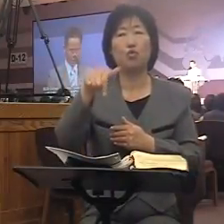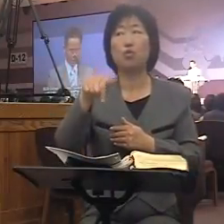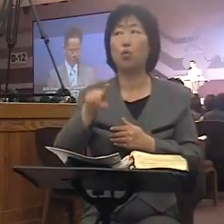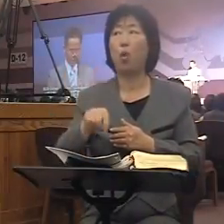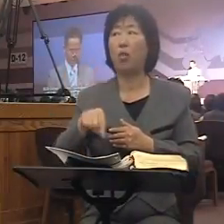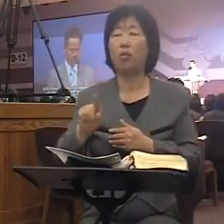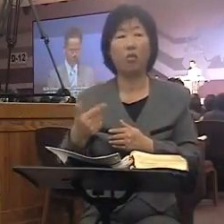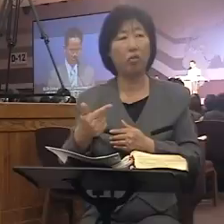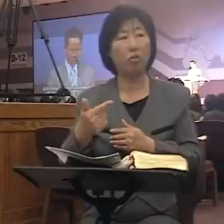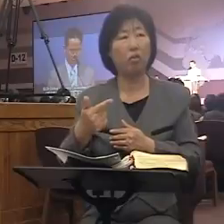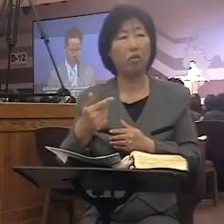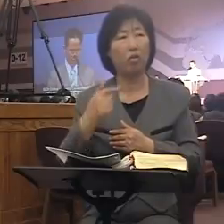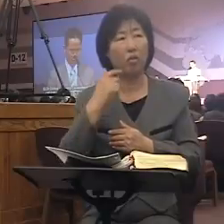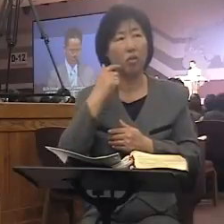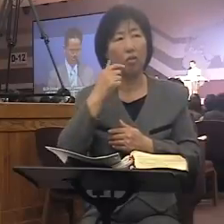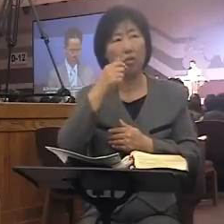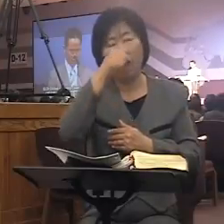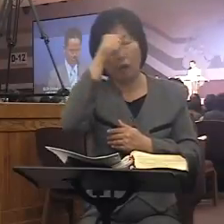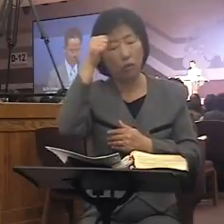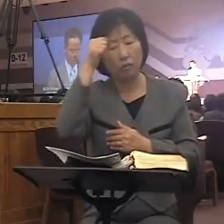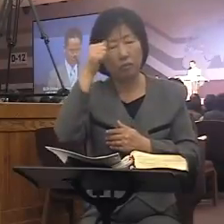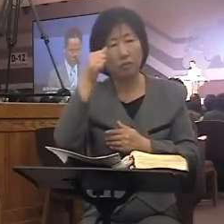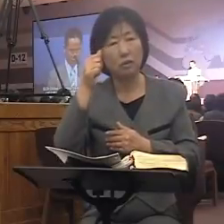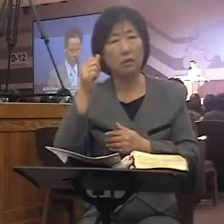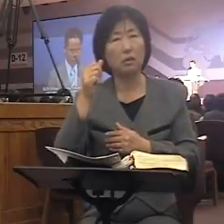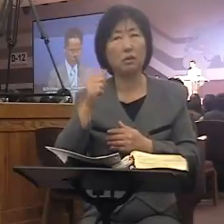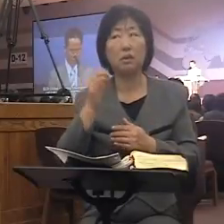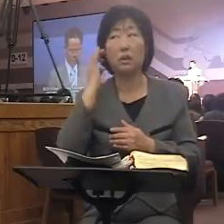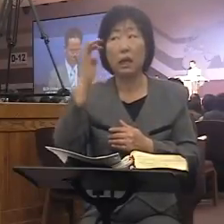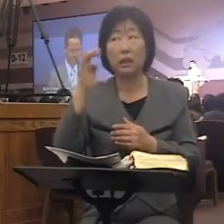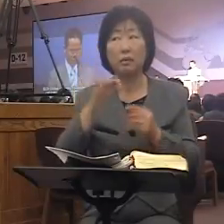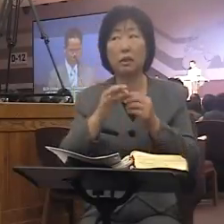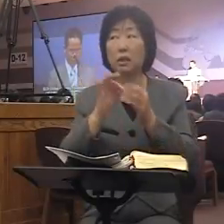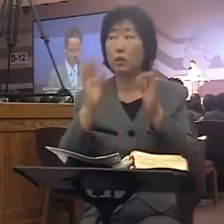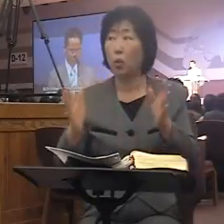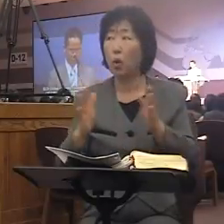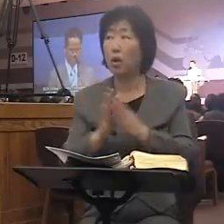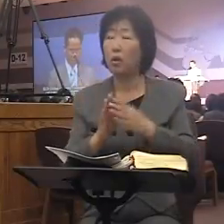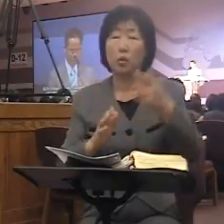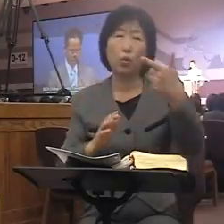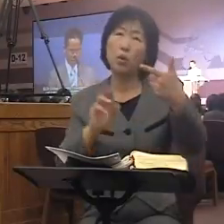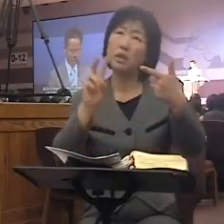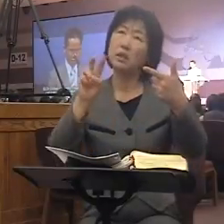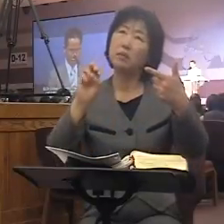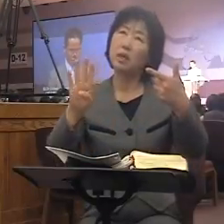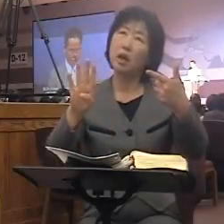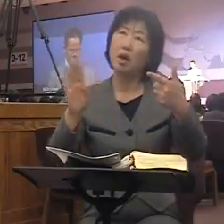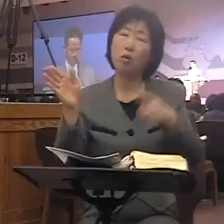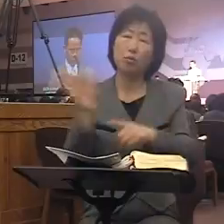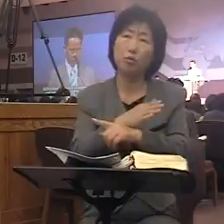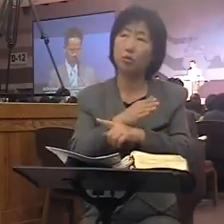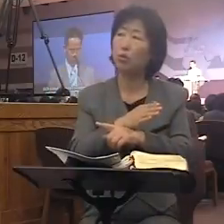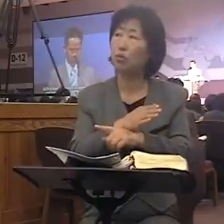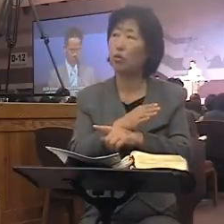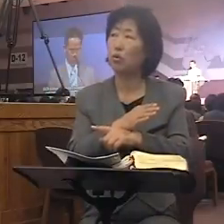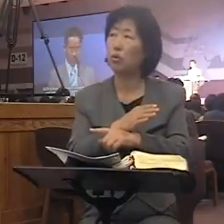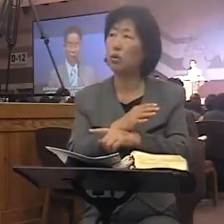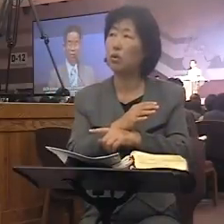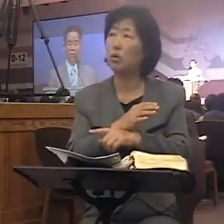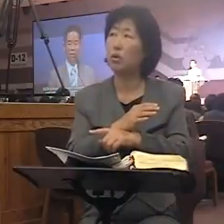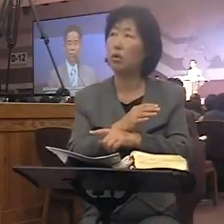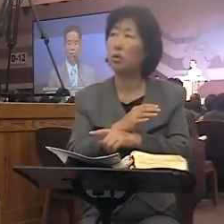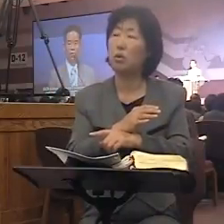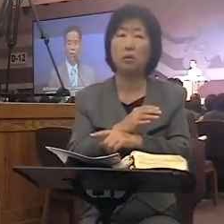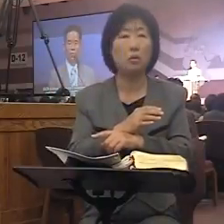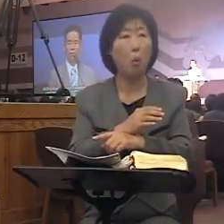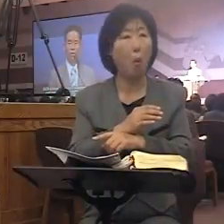인도하시는 것인데요. 40일 동안 캠프가 있습니다. 6월 24일부터 8월 3일까지 남가주에서 있는데요.